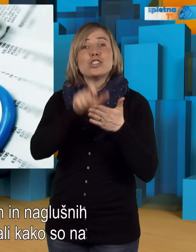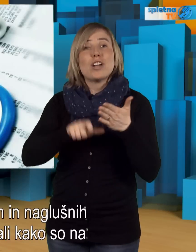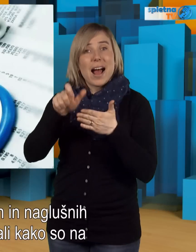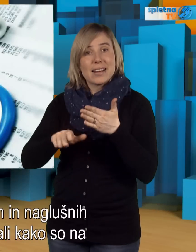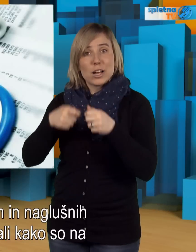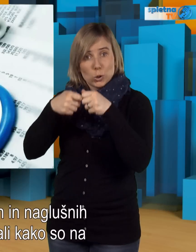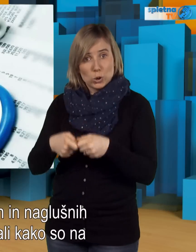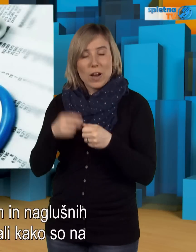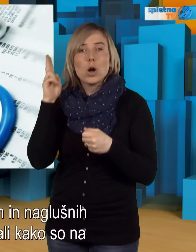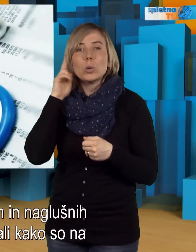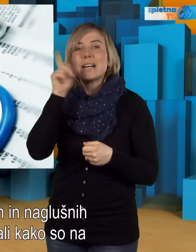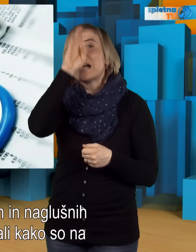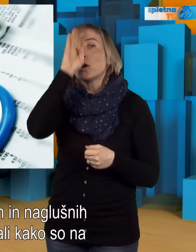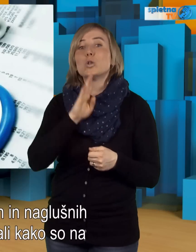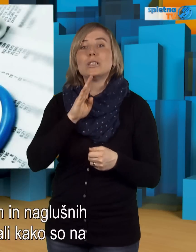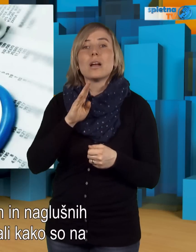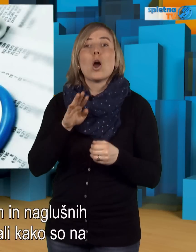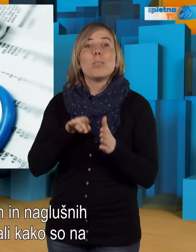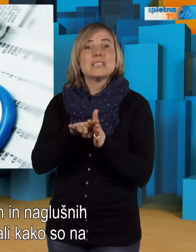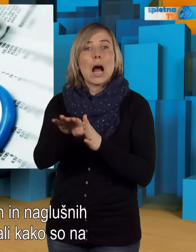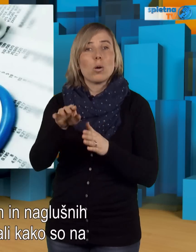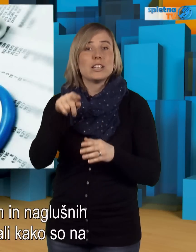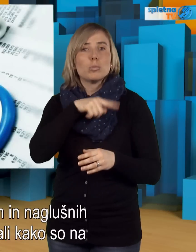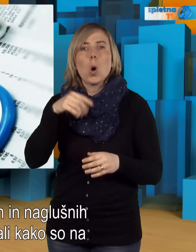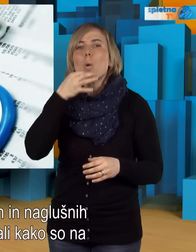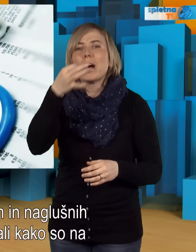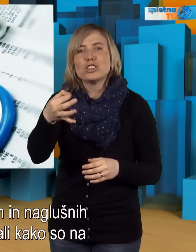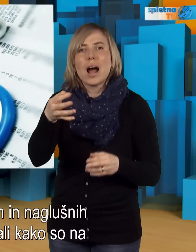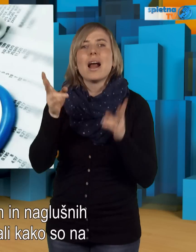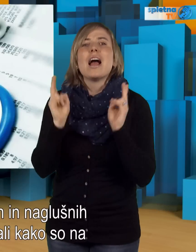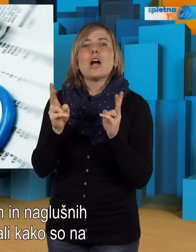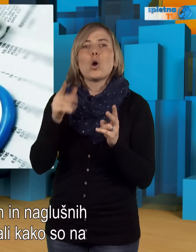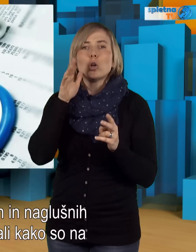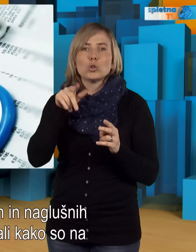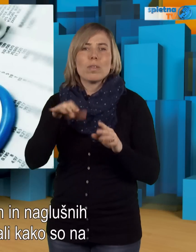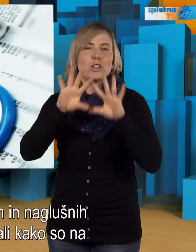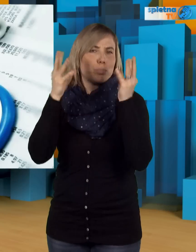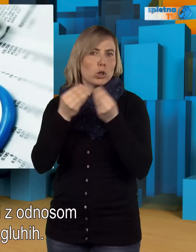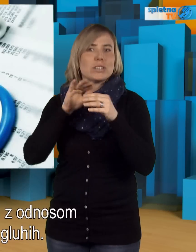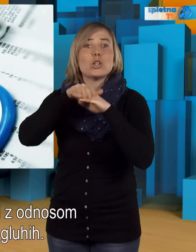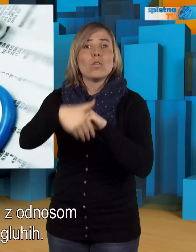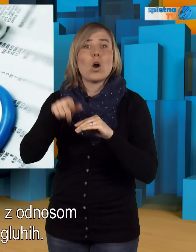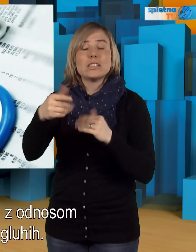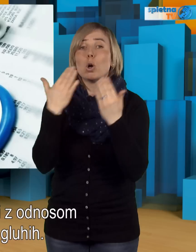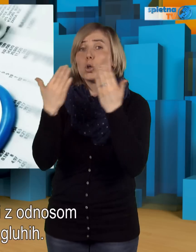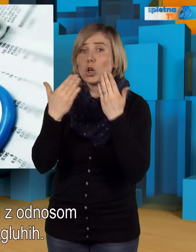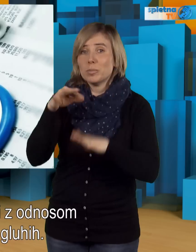Člane Društva gluhih in naglušnih Posavja smo vprašali, kako so na splošno zadovoljni z odnosom zdravja